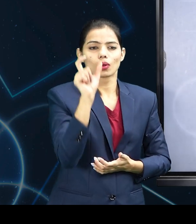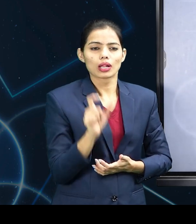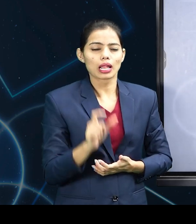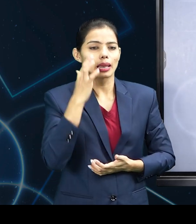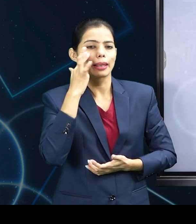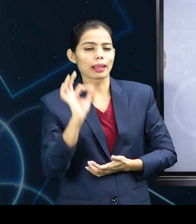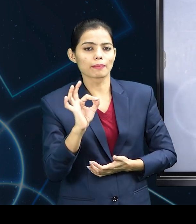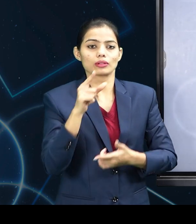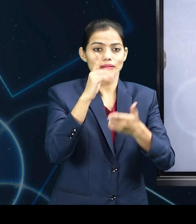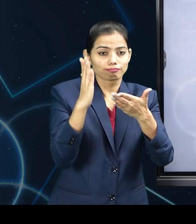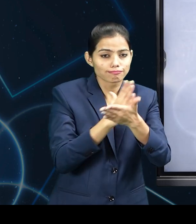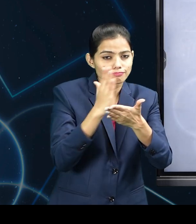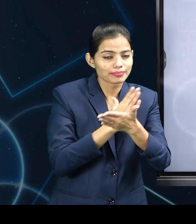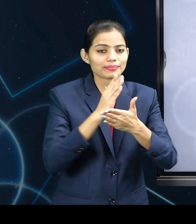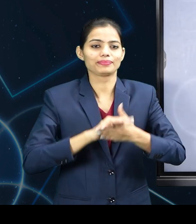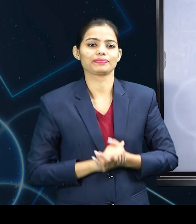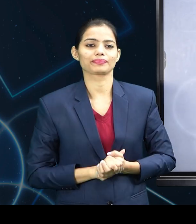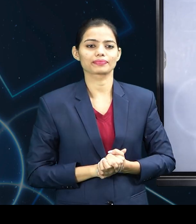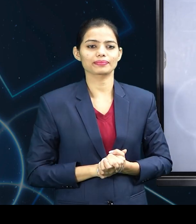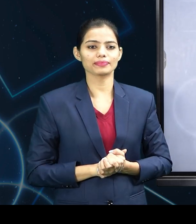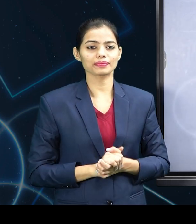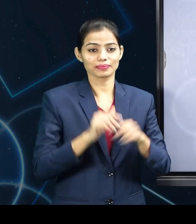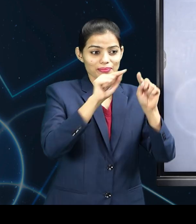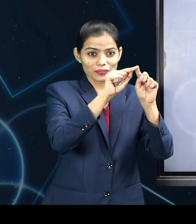मुख्य शब्द। इस पाठ के मुख्य शब्द हैं